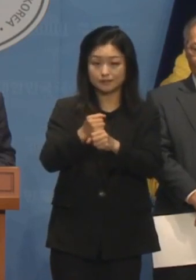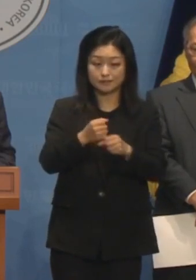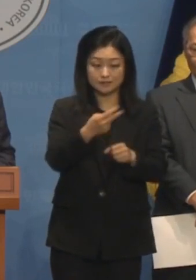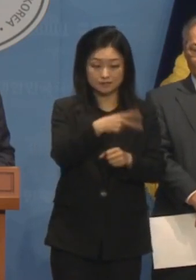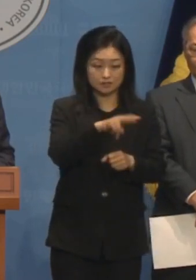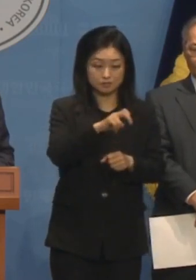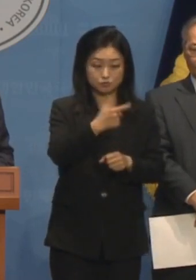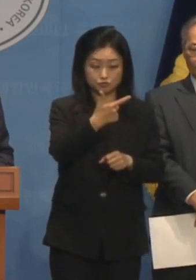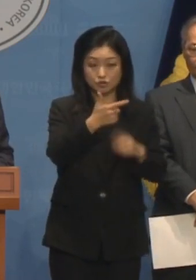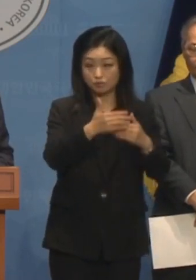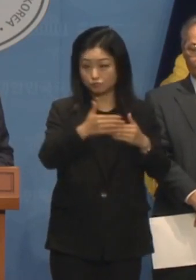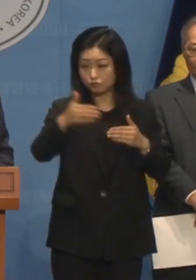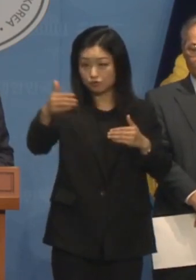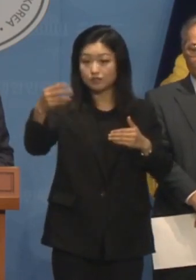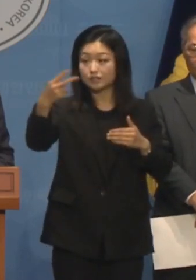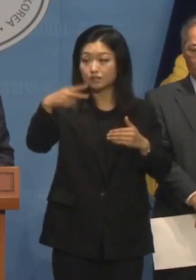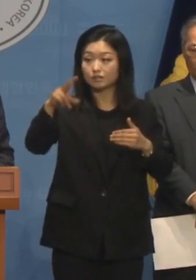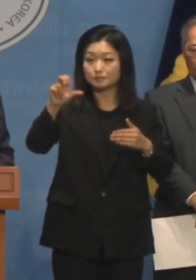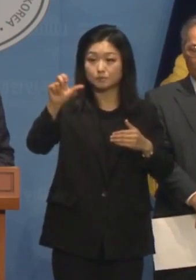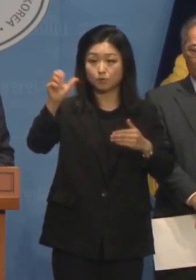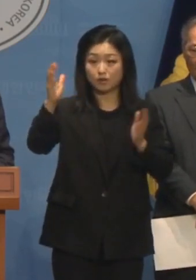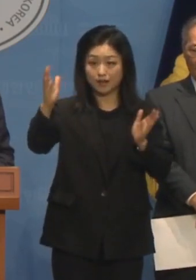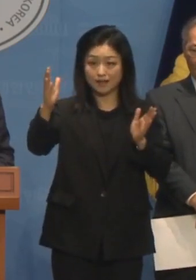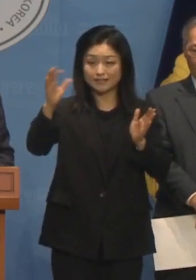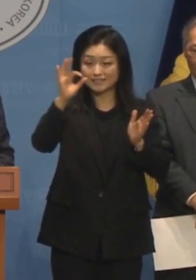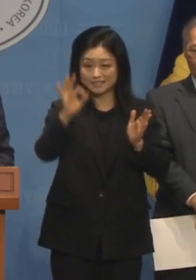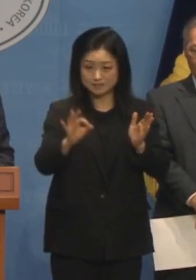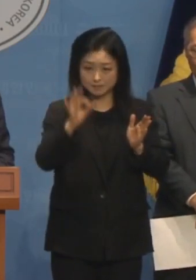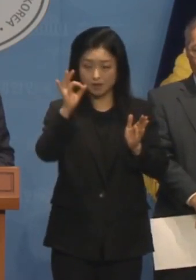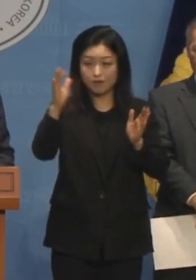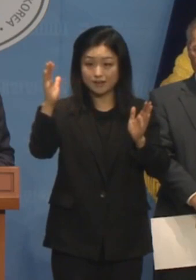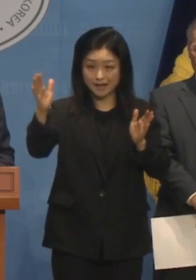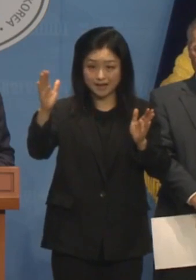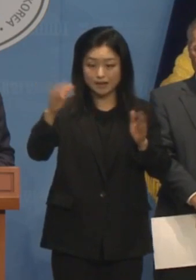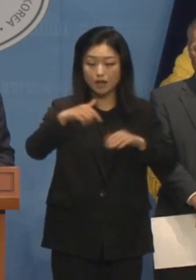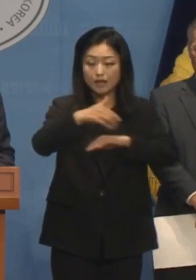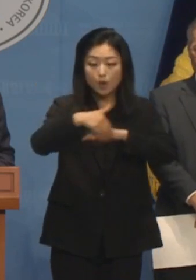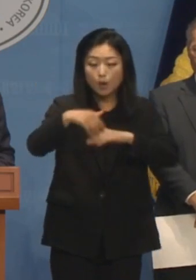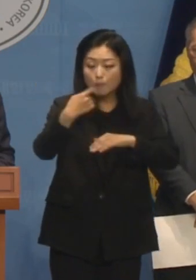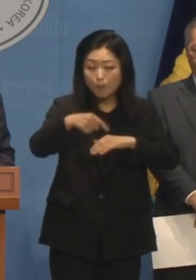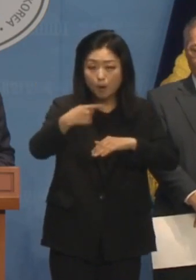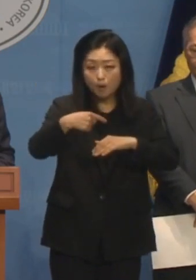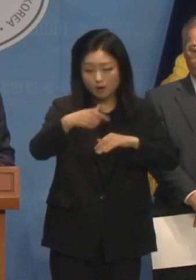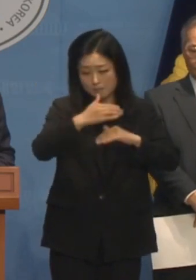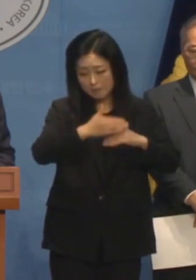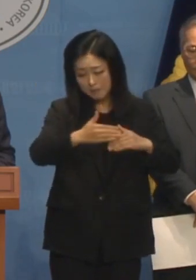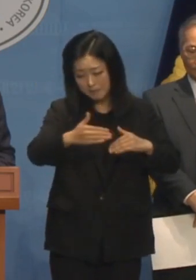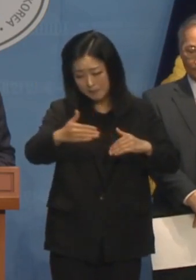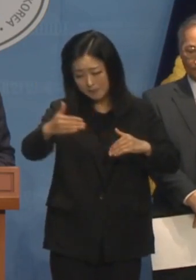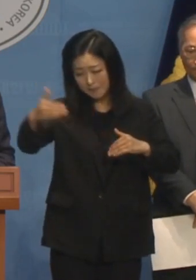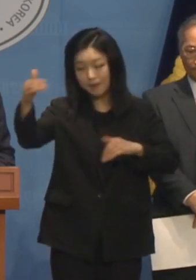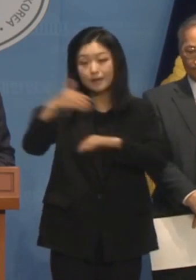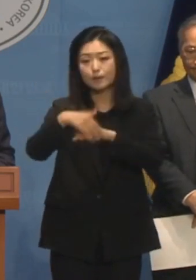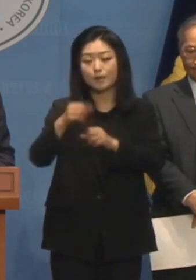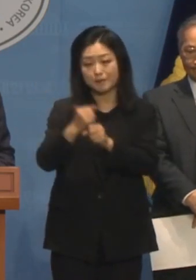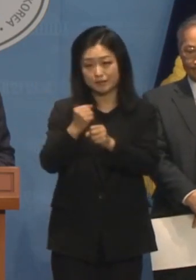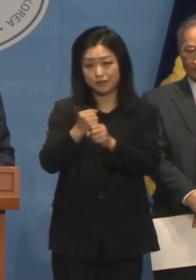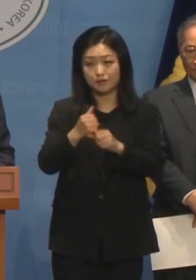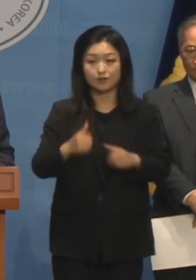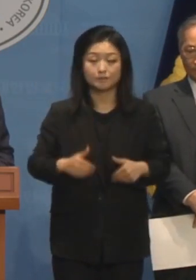2026년부터 2035년에 그 10년간 그 교육 계획을 세우는